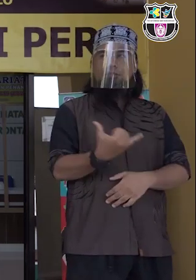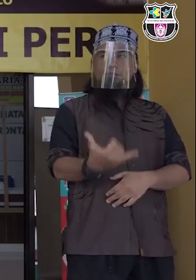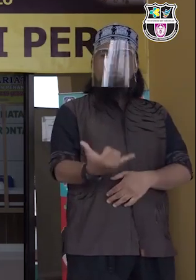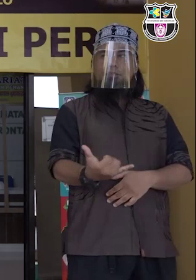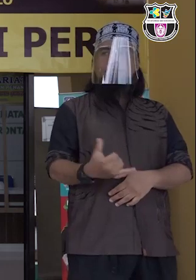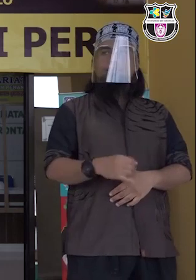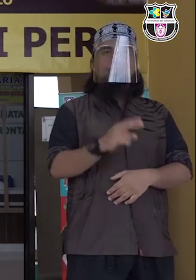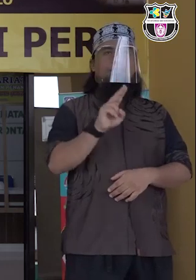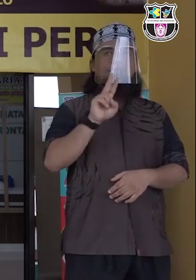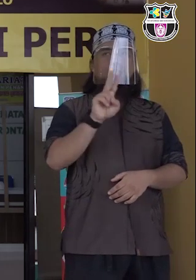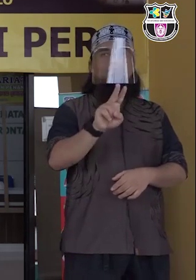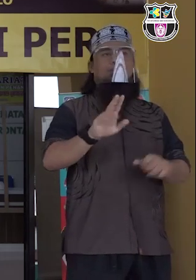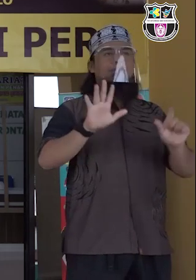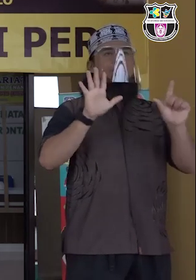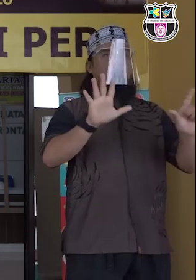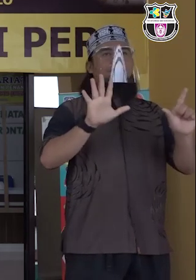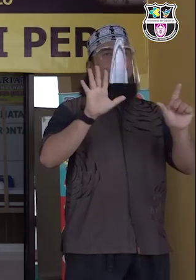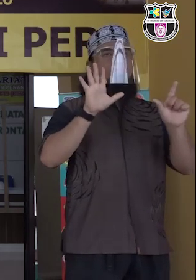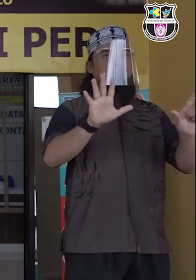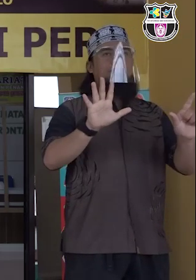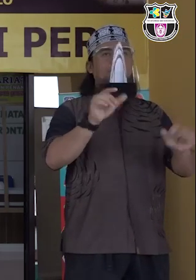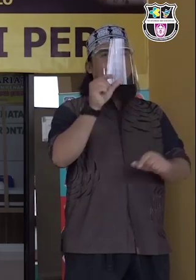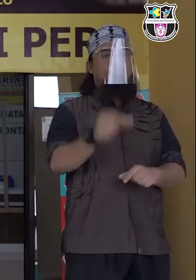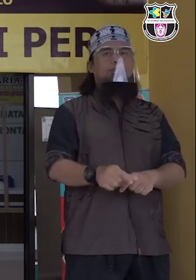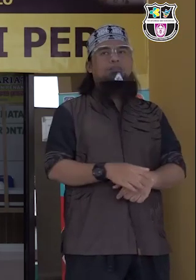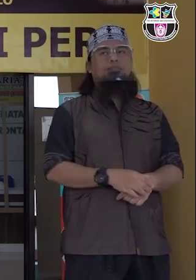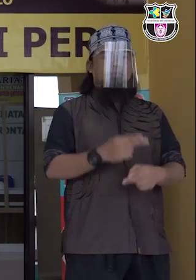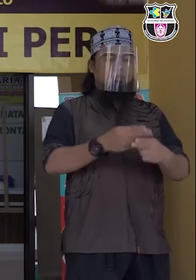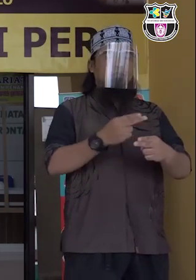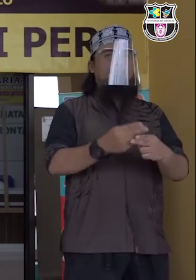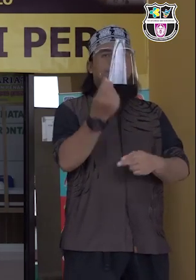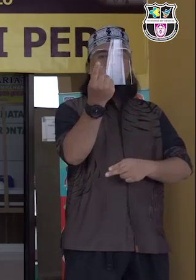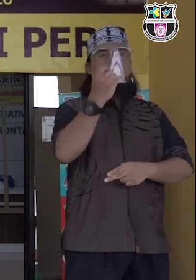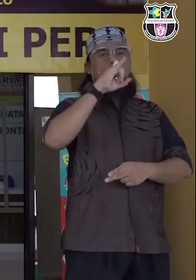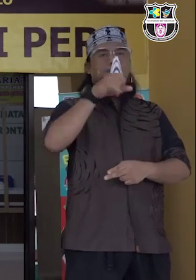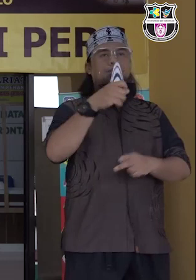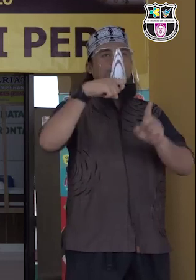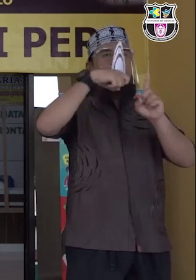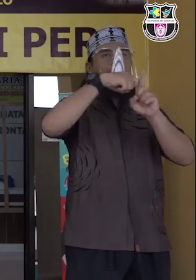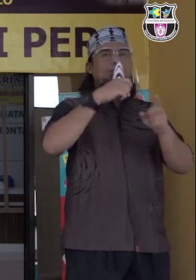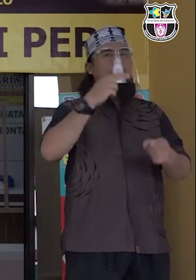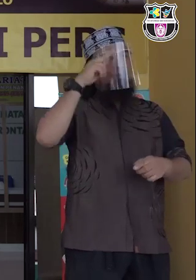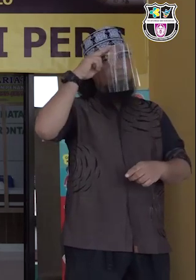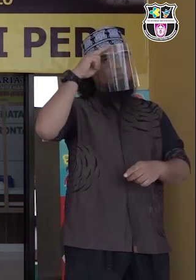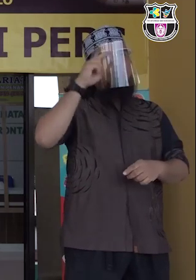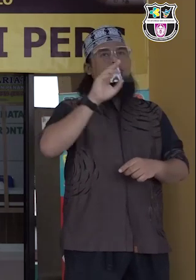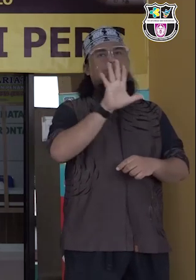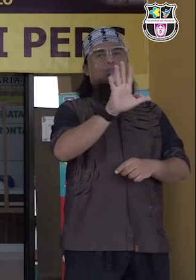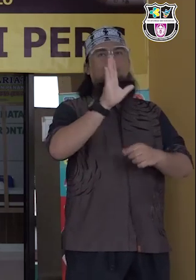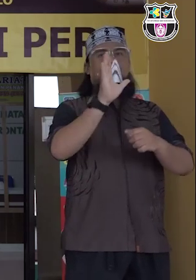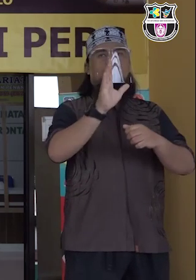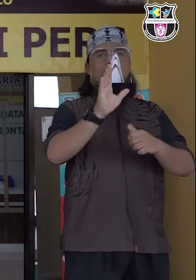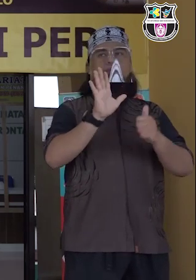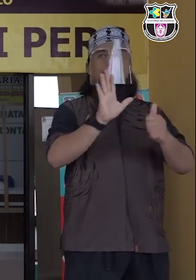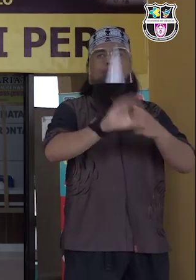adalah pasien 277, nama RJK, laki-laki, 56 tahun,